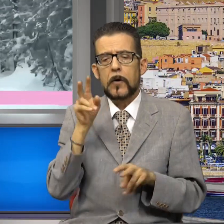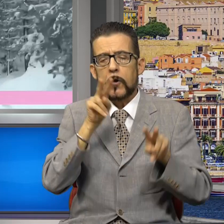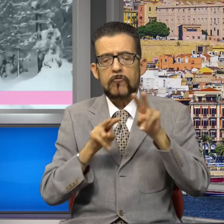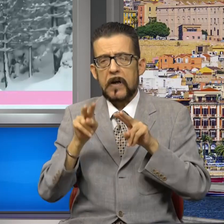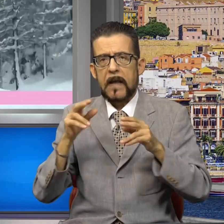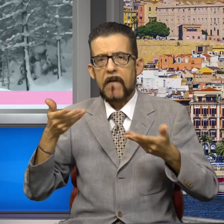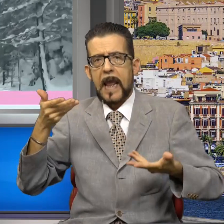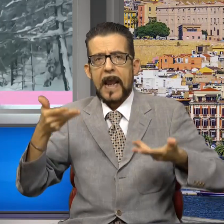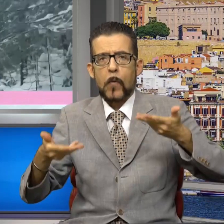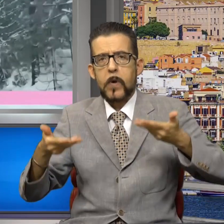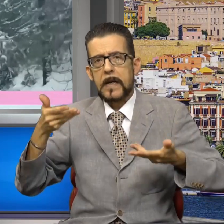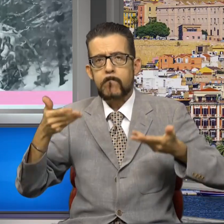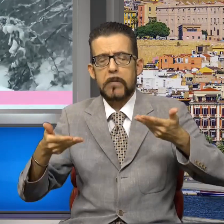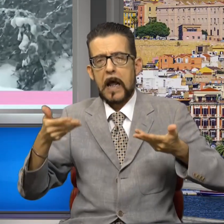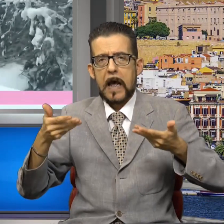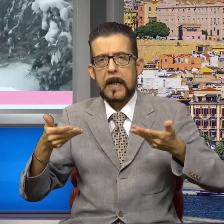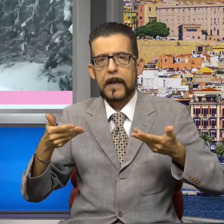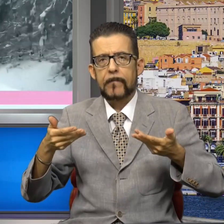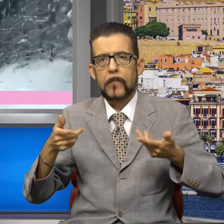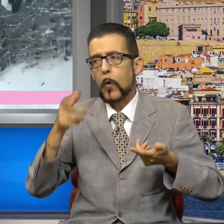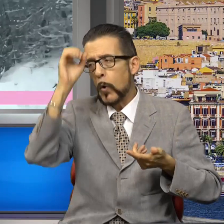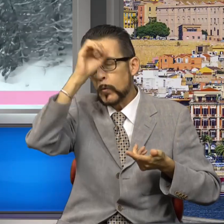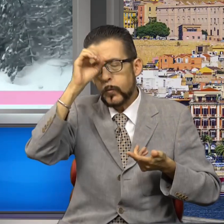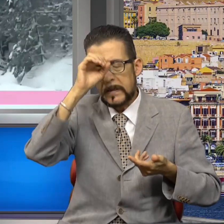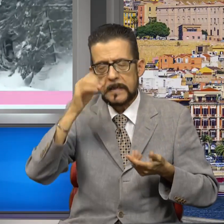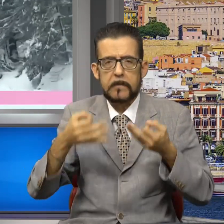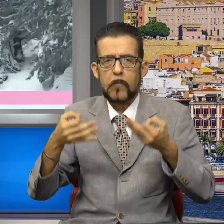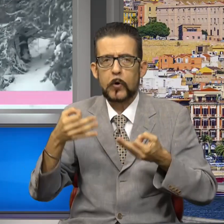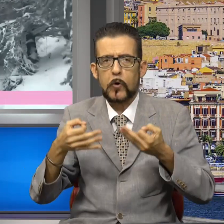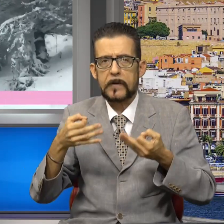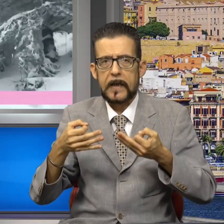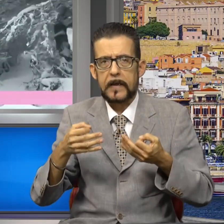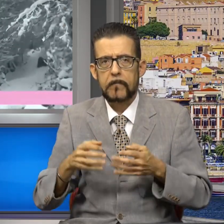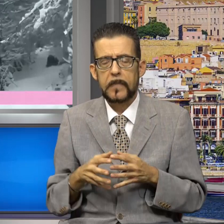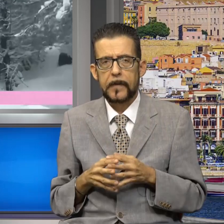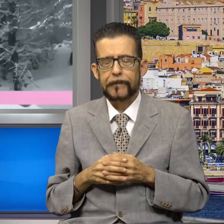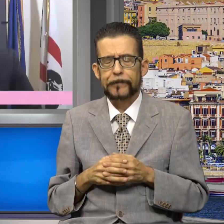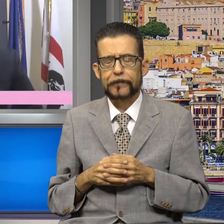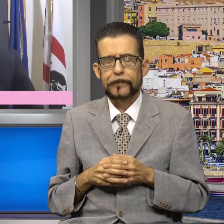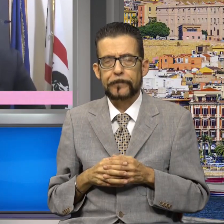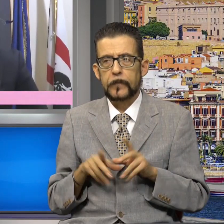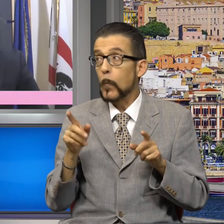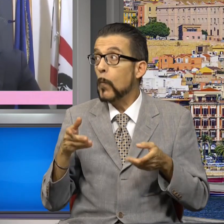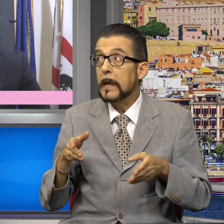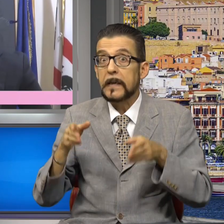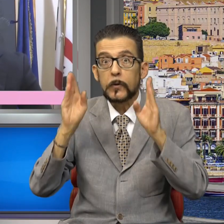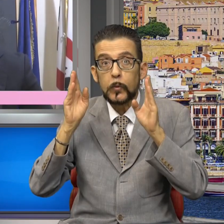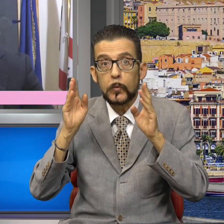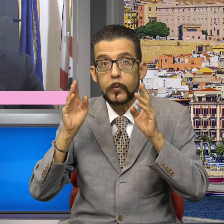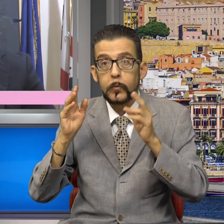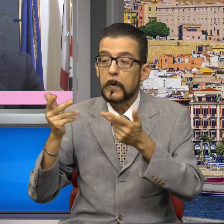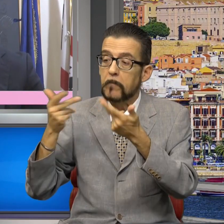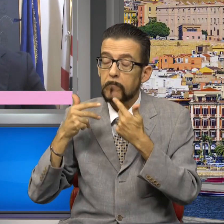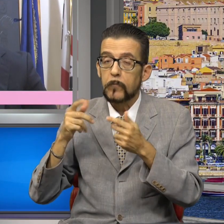il carico antropico con un turismo sostenibile. Certo, queste strutture naturalmente richiamano un certo tipo